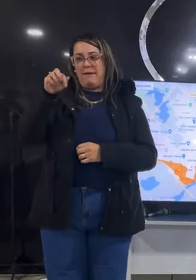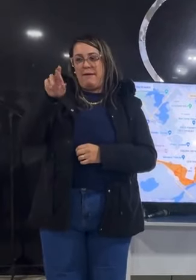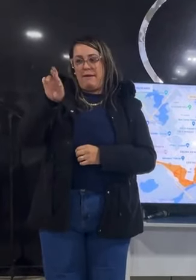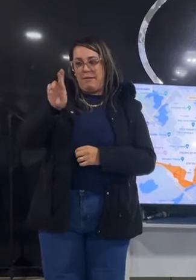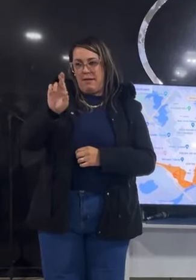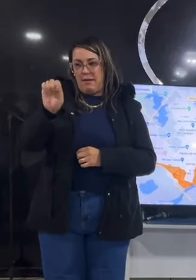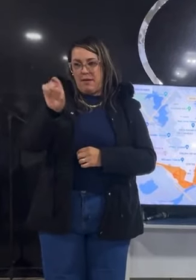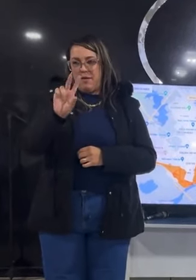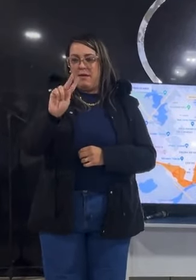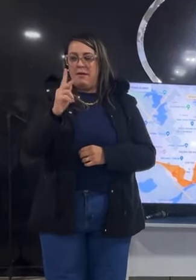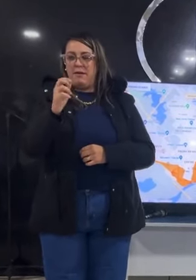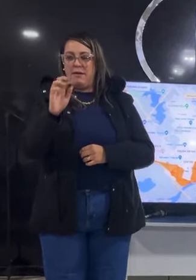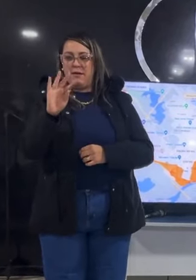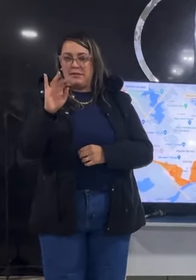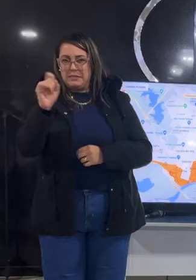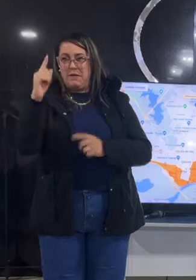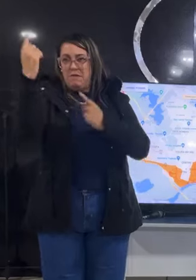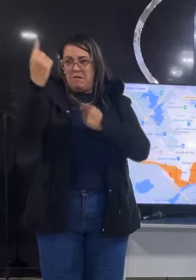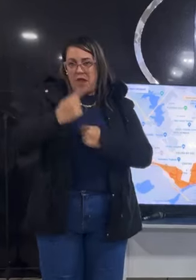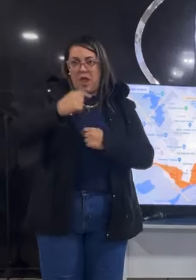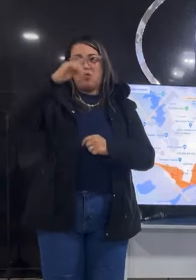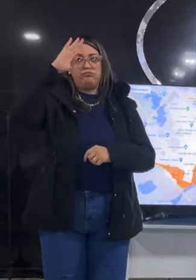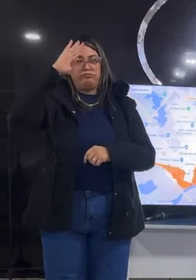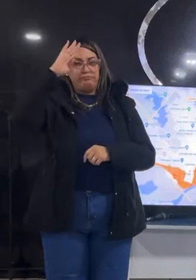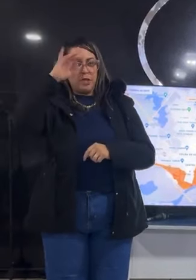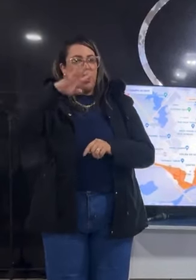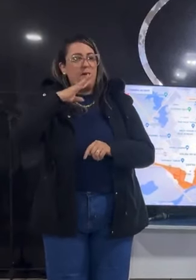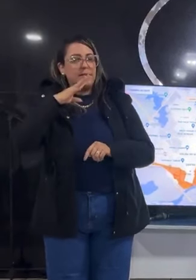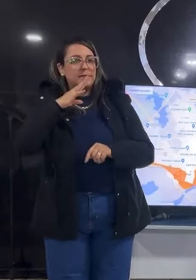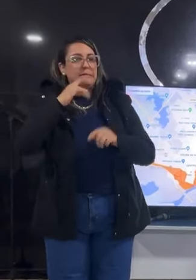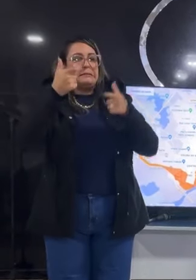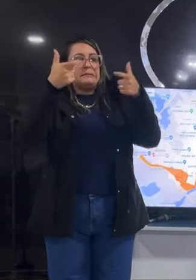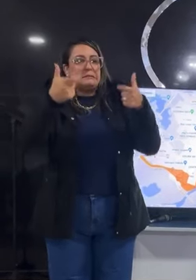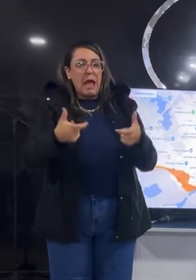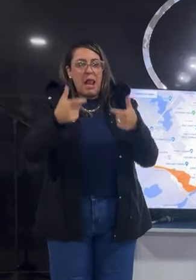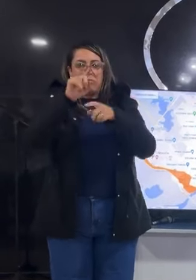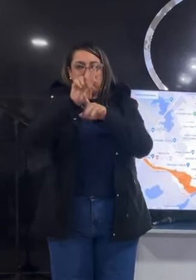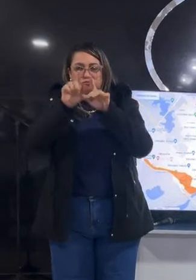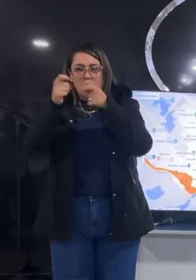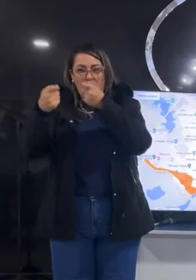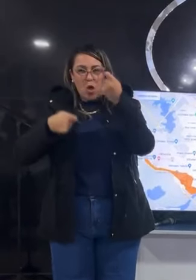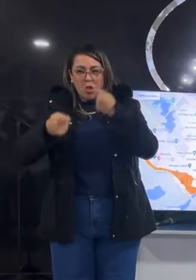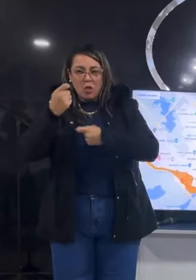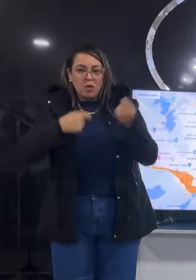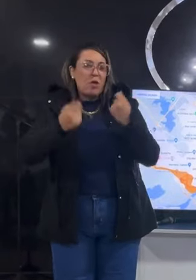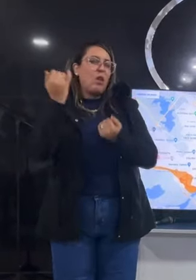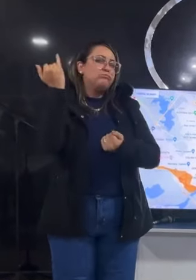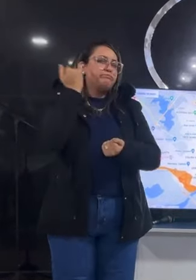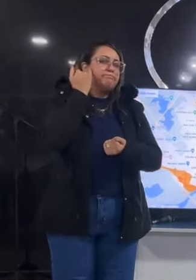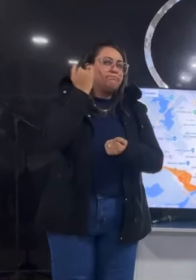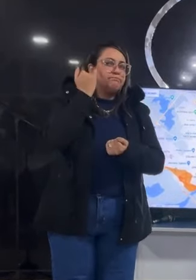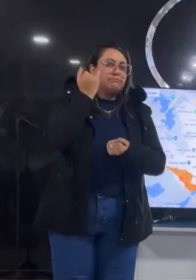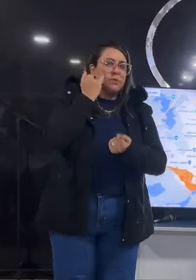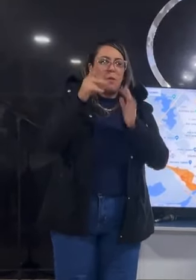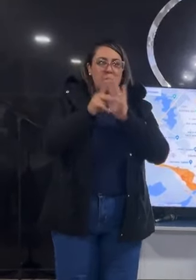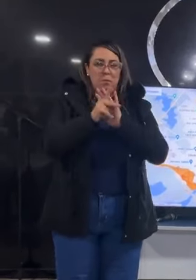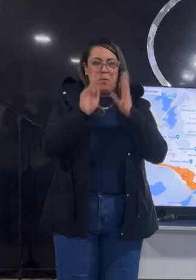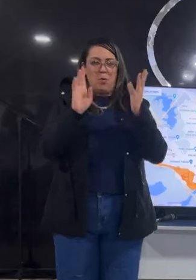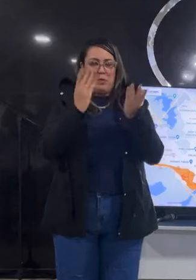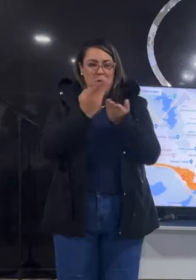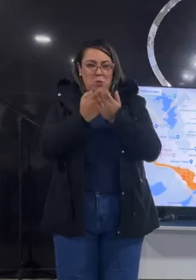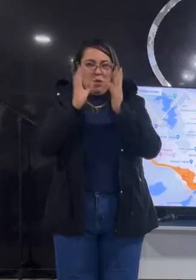conheceu nossa sala de situação ouviu o relato dos hidró e meteorologistas enfim nos cumprimentou